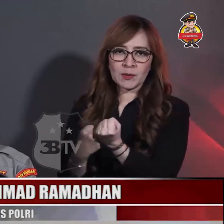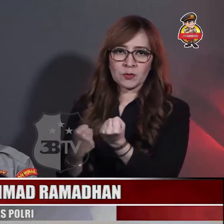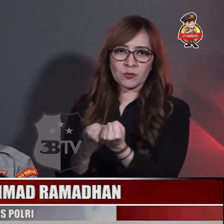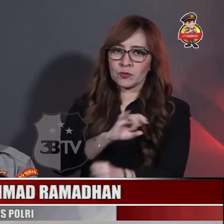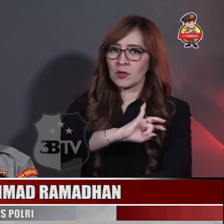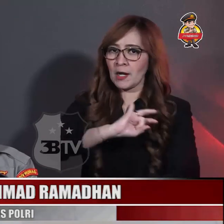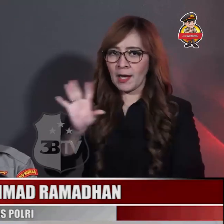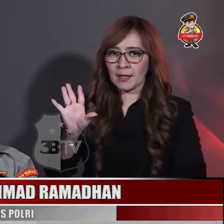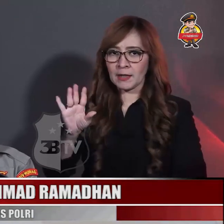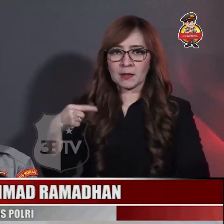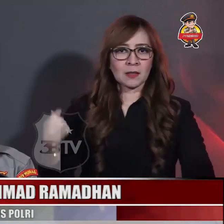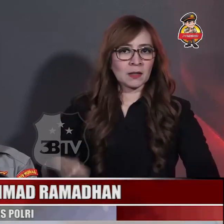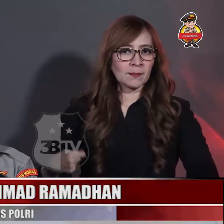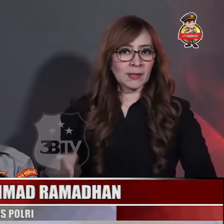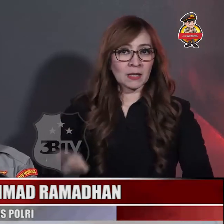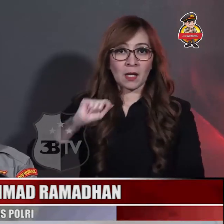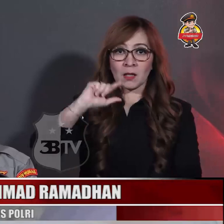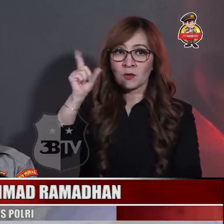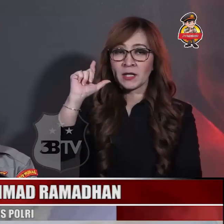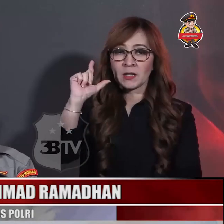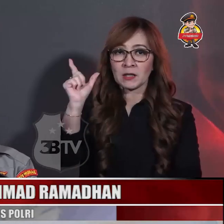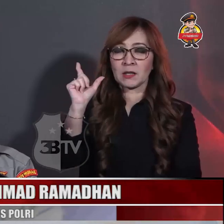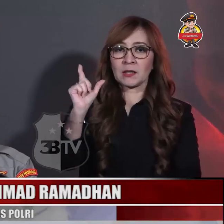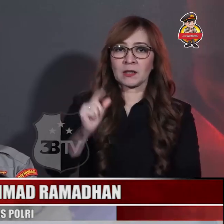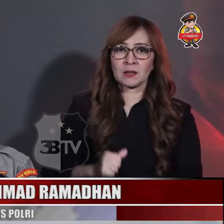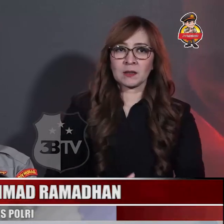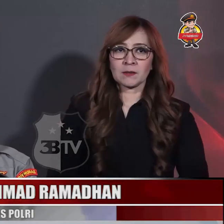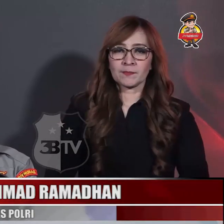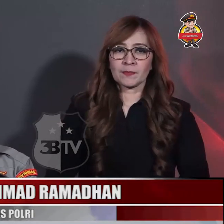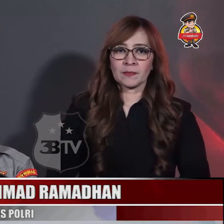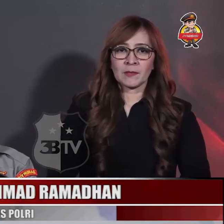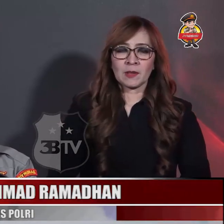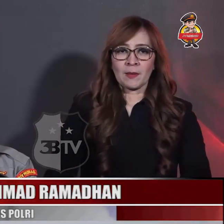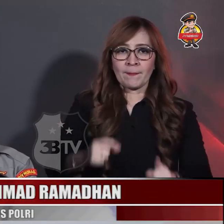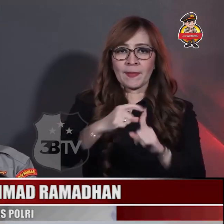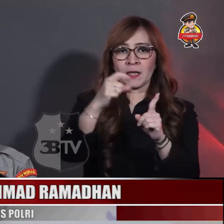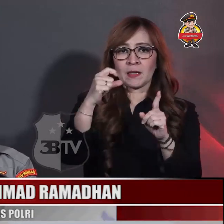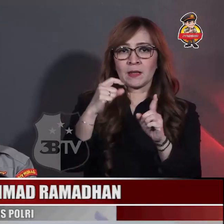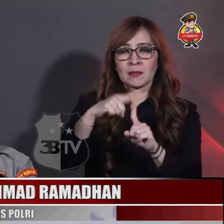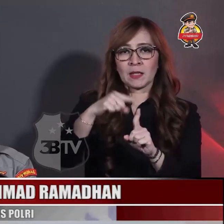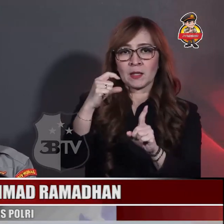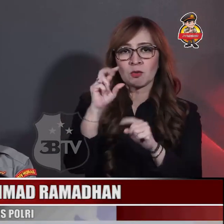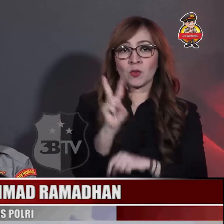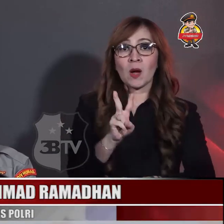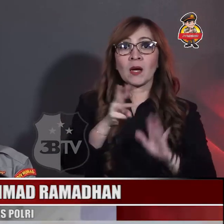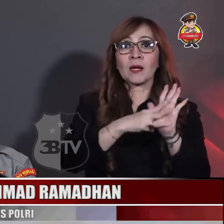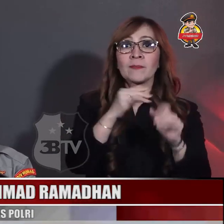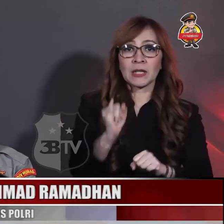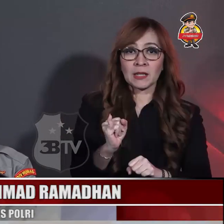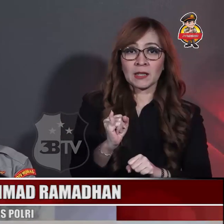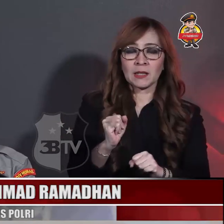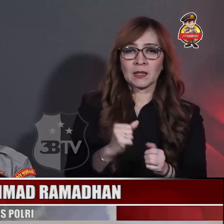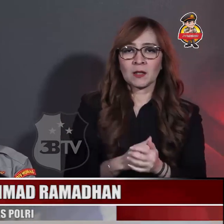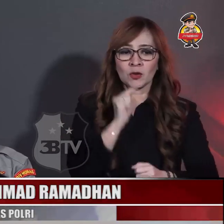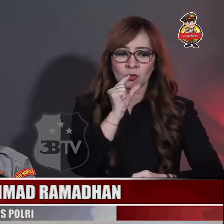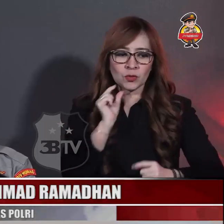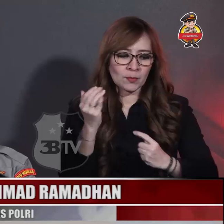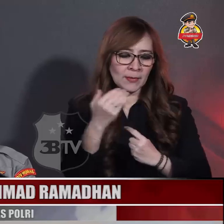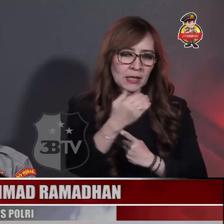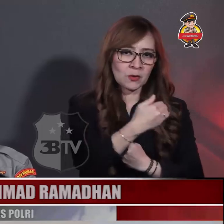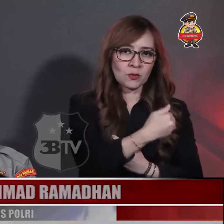Dengan Kementerian Luar Negeri, dengan BP2MI hadir dalam rangka melakukan